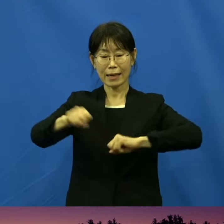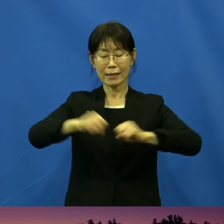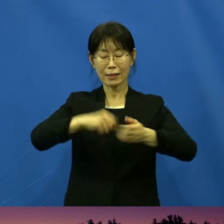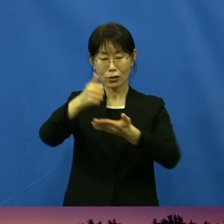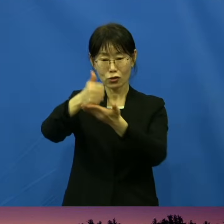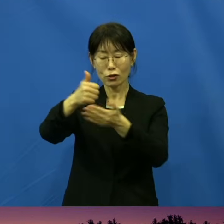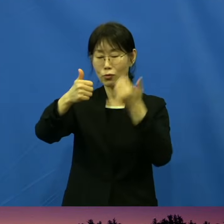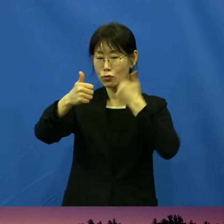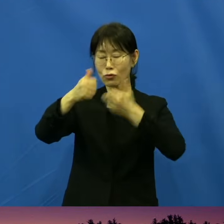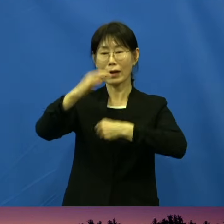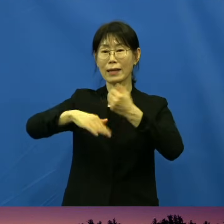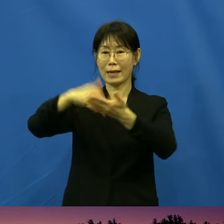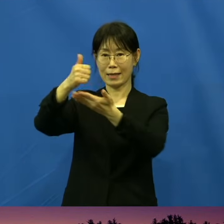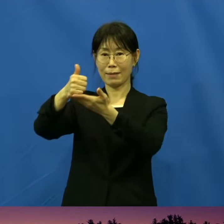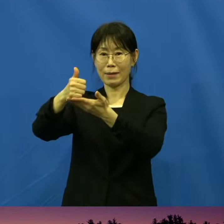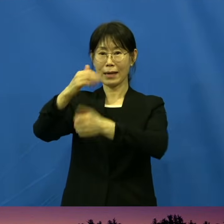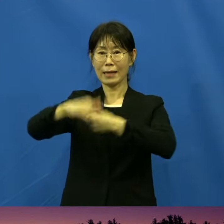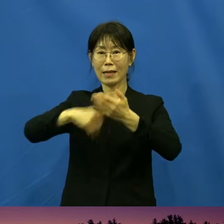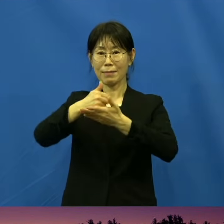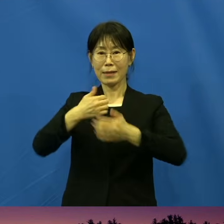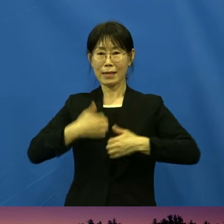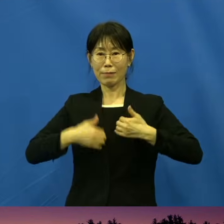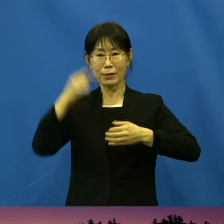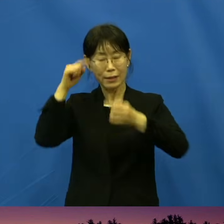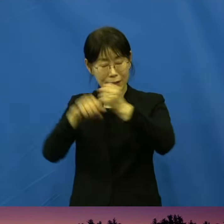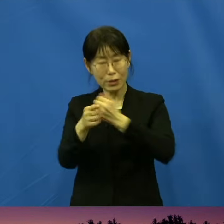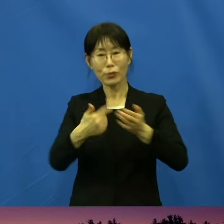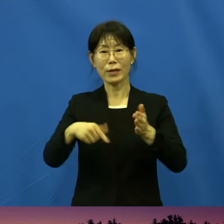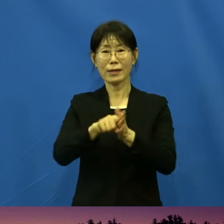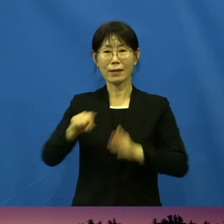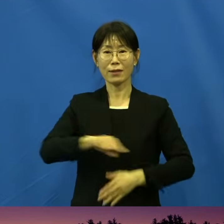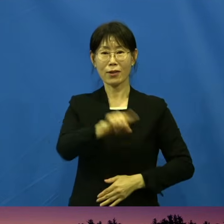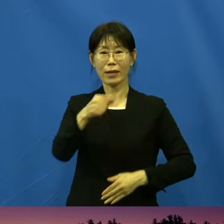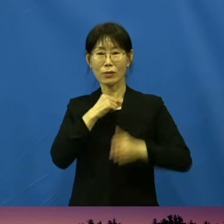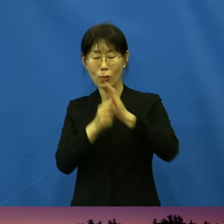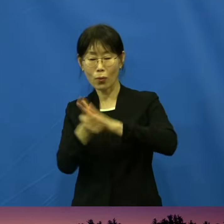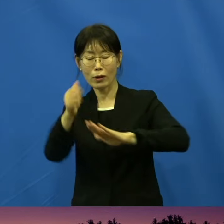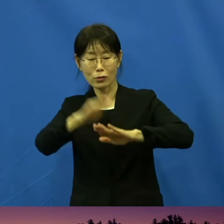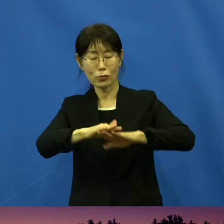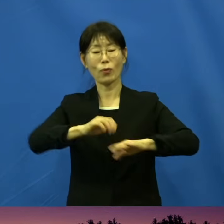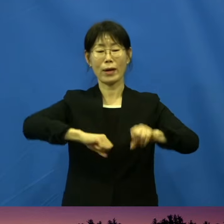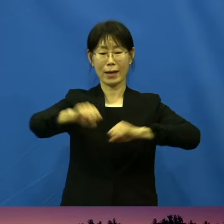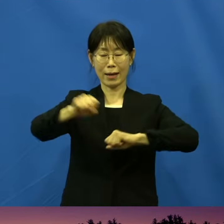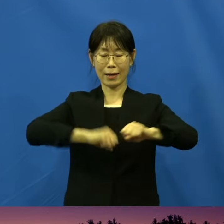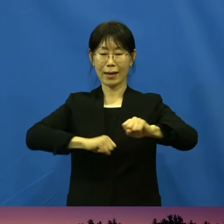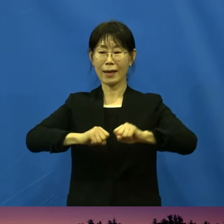기쁘신 뜻을 위하여 너희에게 소원을 두고 행하게 하시나니 그랬어요.